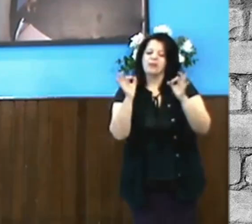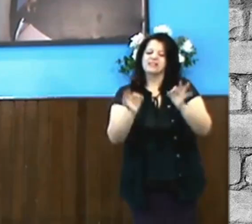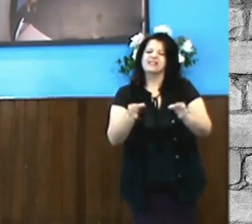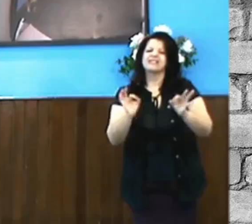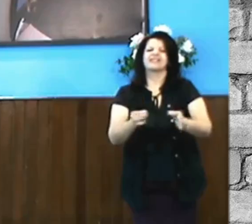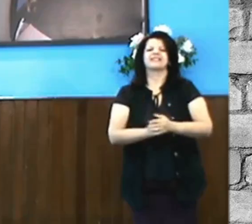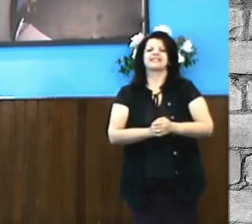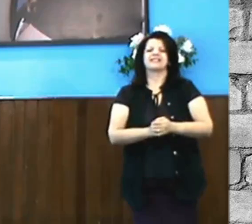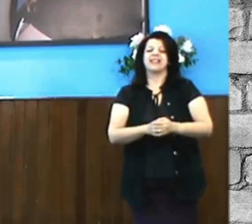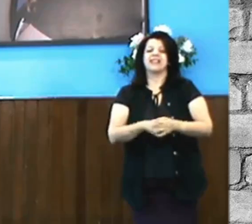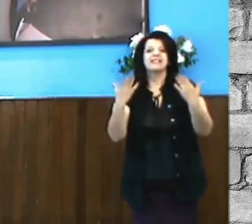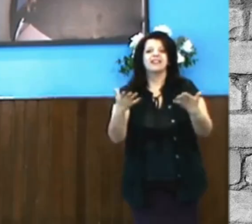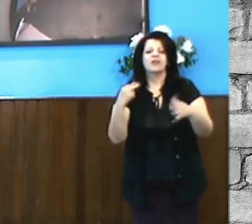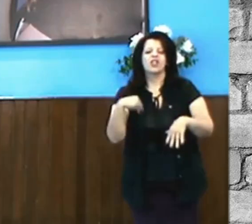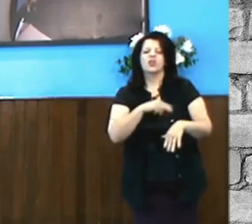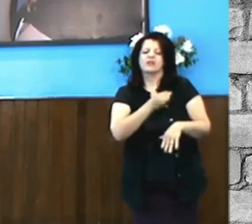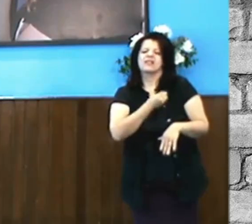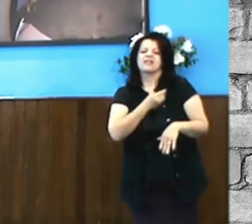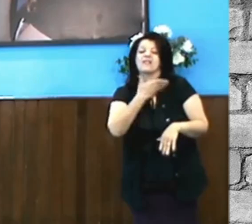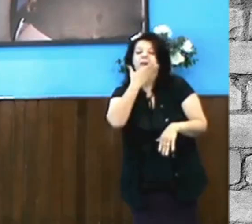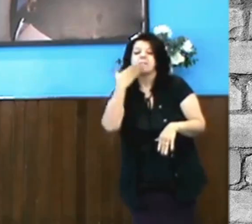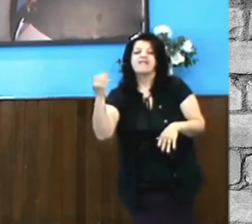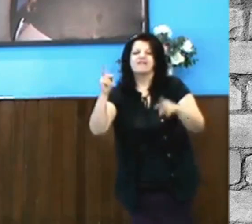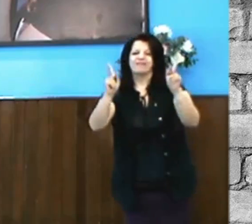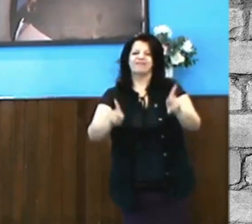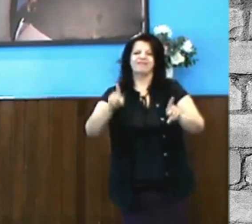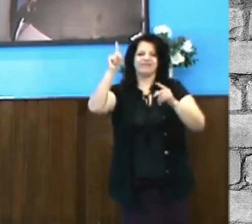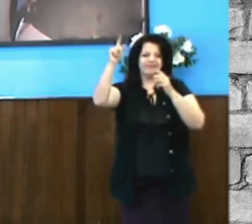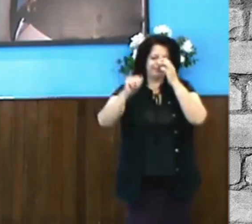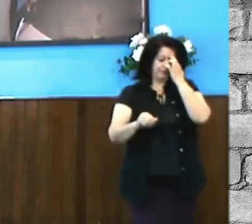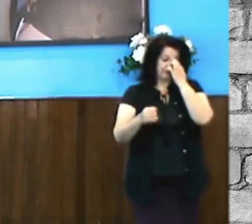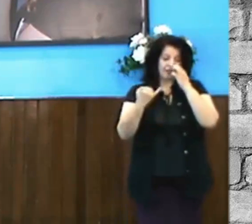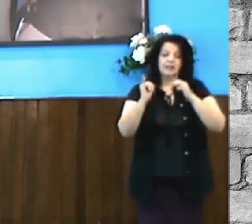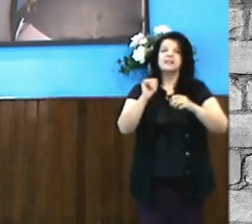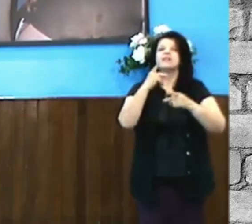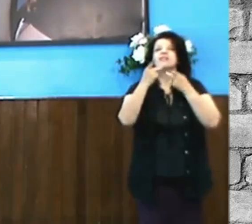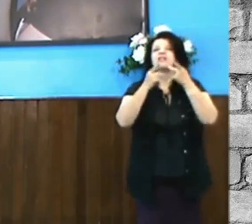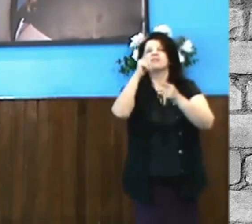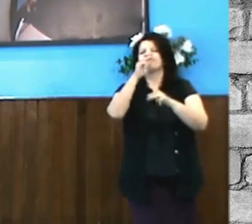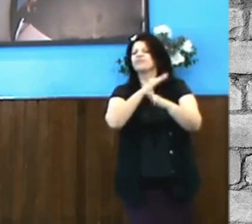satisfatória na presença de Deus. Se confessarmos os nossos pecados, Ele é